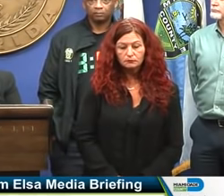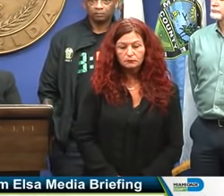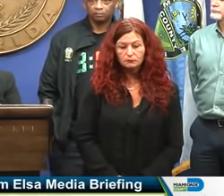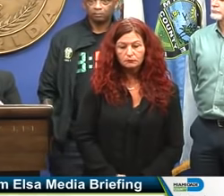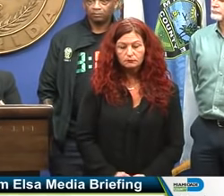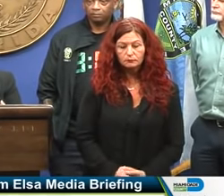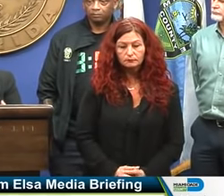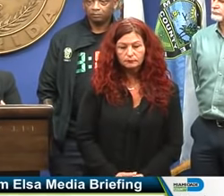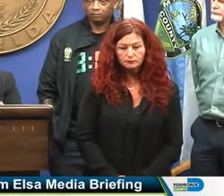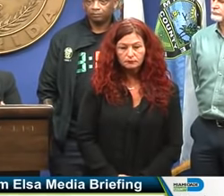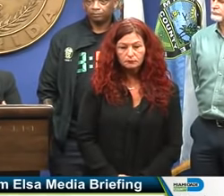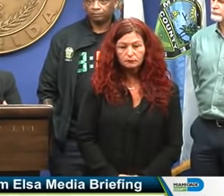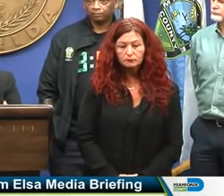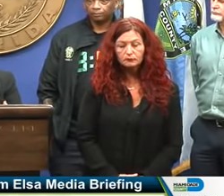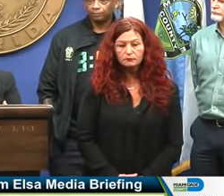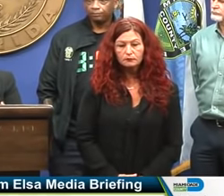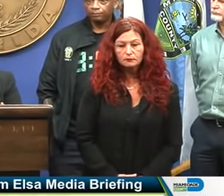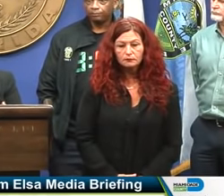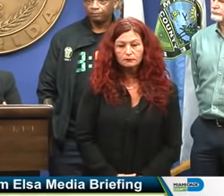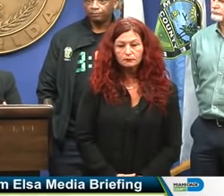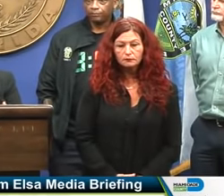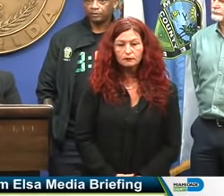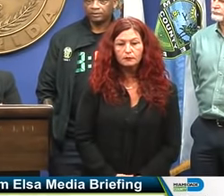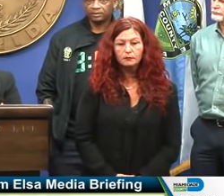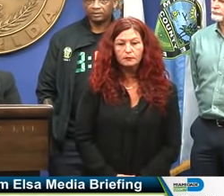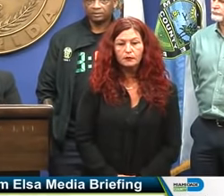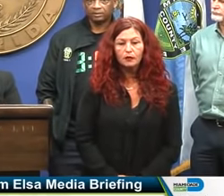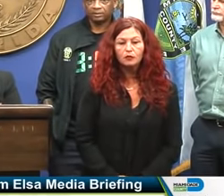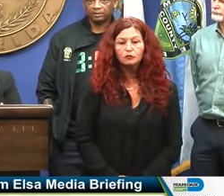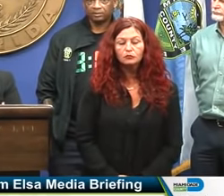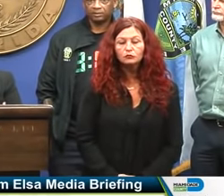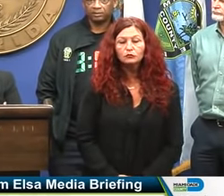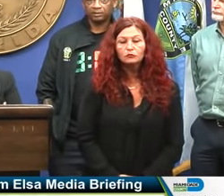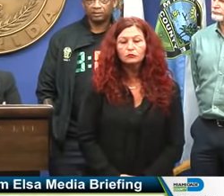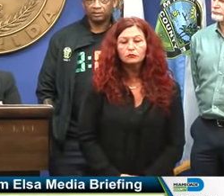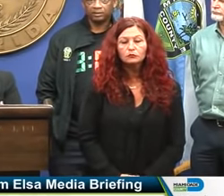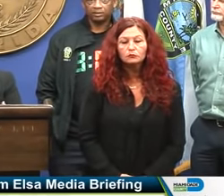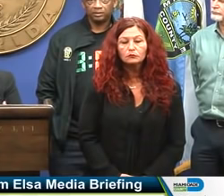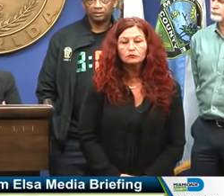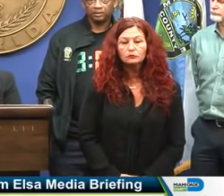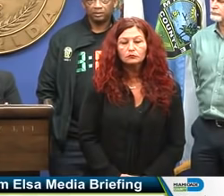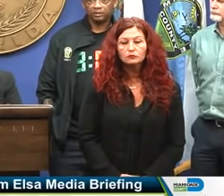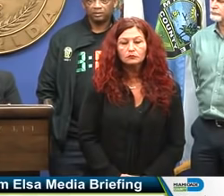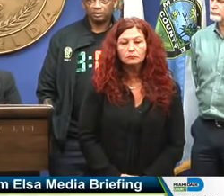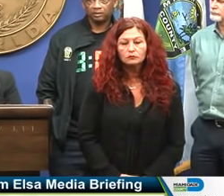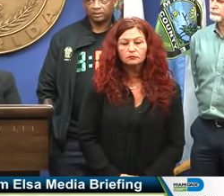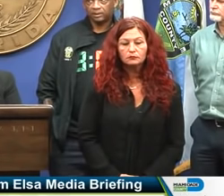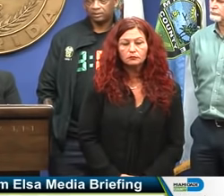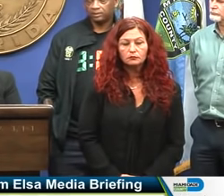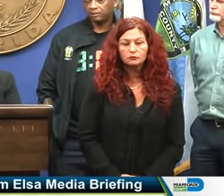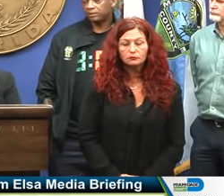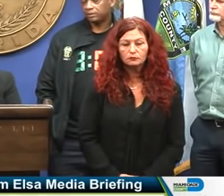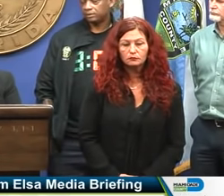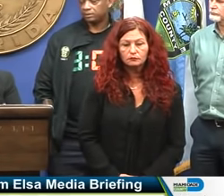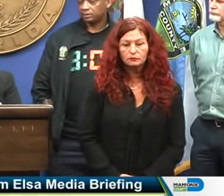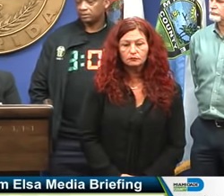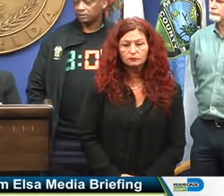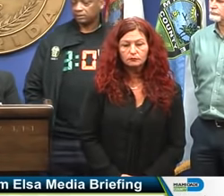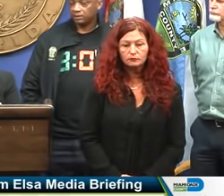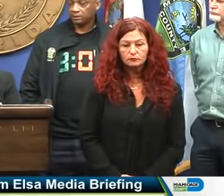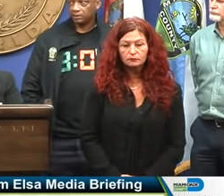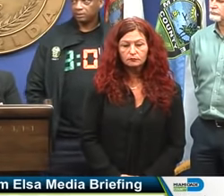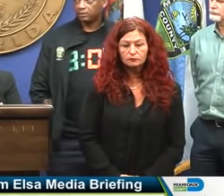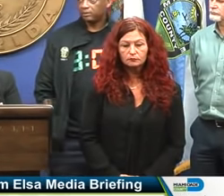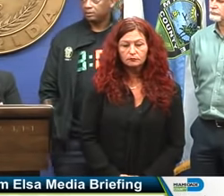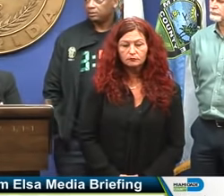comunidad a que comprenda que hicimos todo lo posible y tomamos todos los pasos que pudimos con